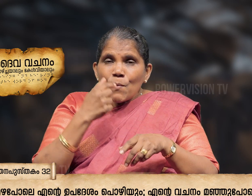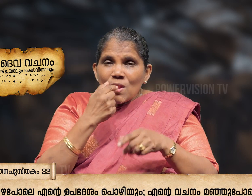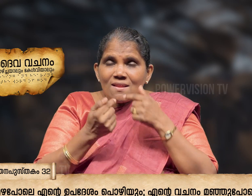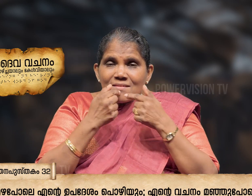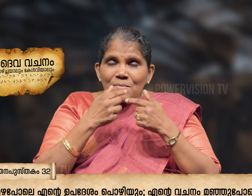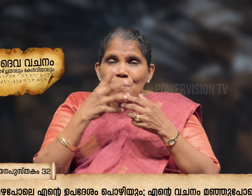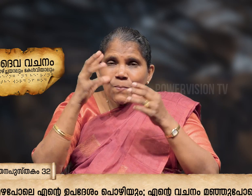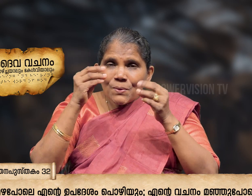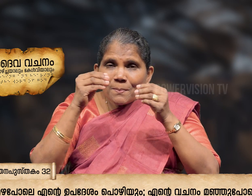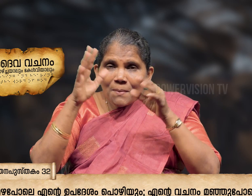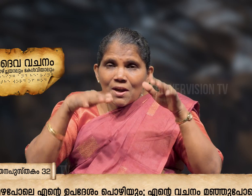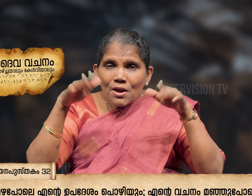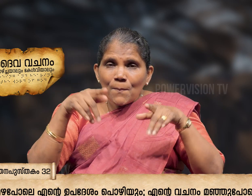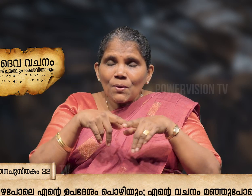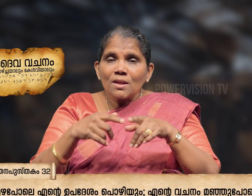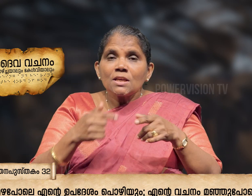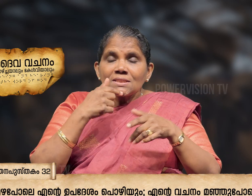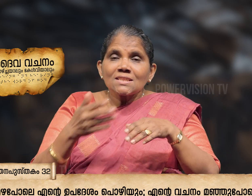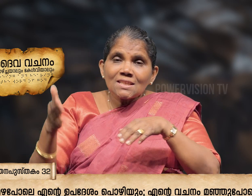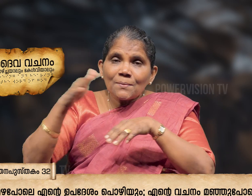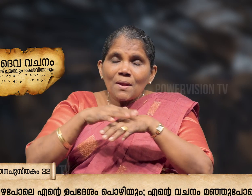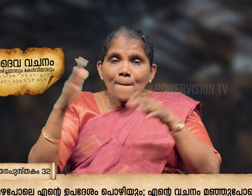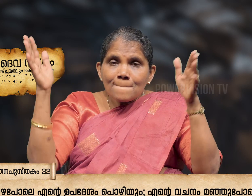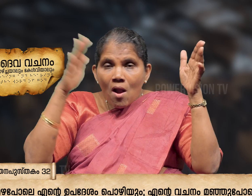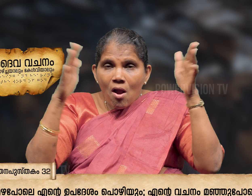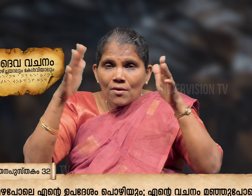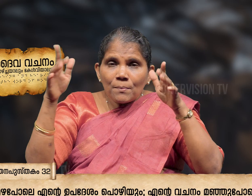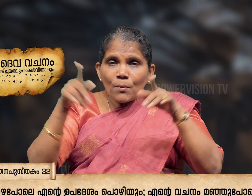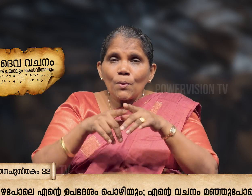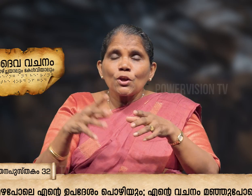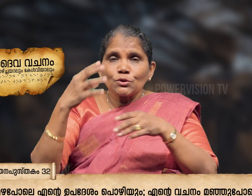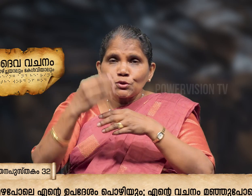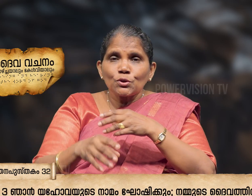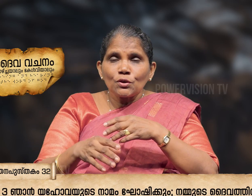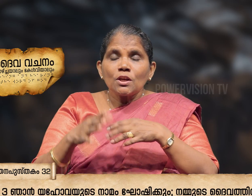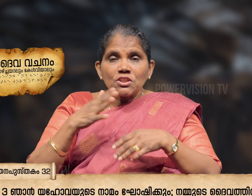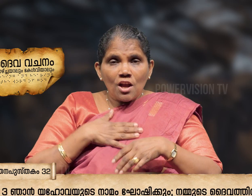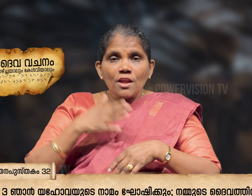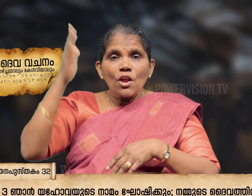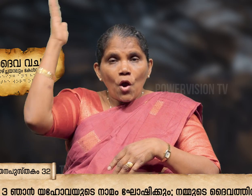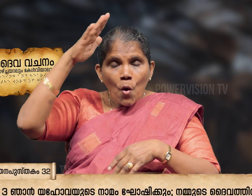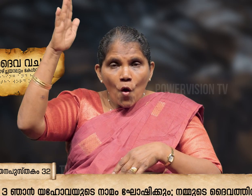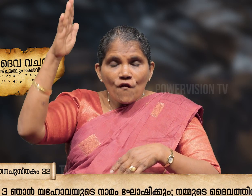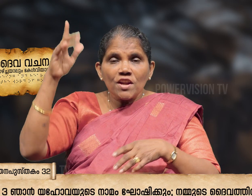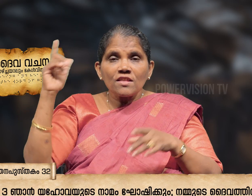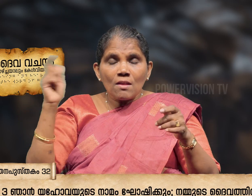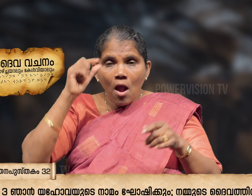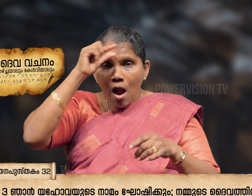പുല്ലിന്മേൽ പൊടിമഴ പോലെയും സസ്യത്തിന്മേൽ മാരി പോലെയും ചൊരിയും. ഞാൻ യഹോവയുടെ നാമം ഘോഷിക്കും.